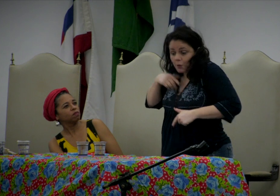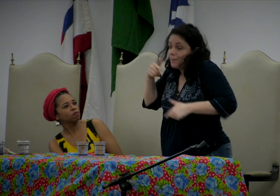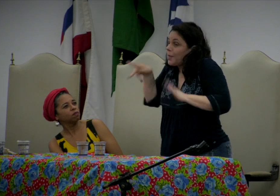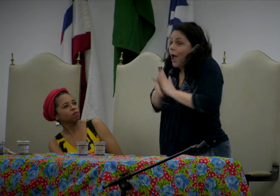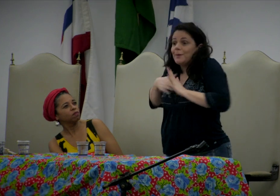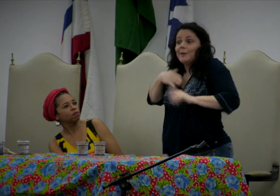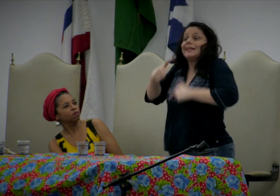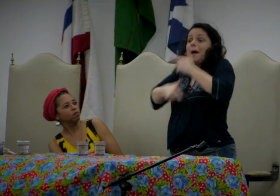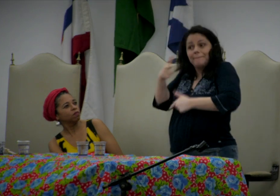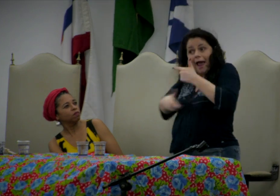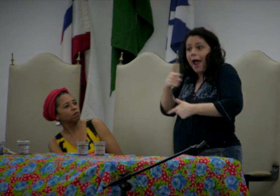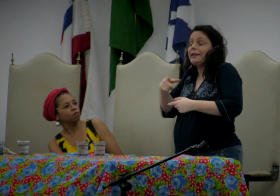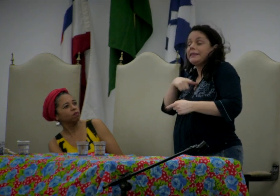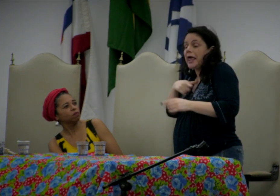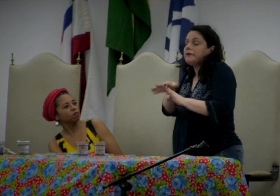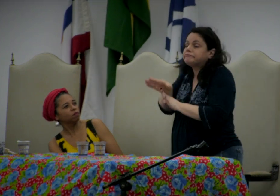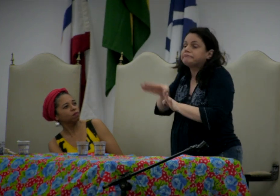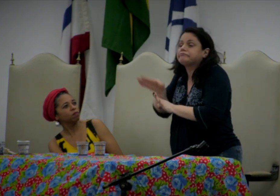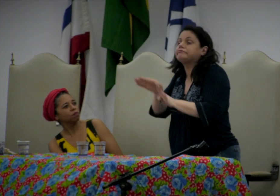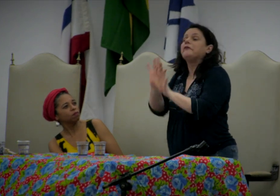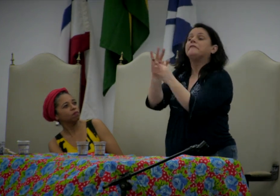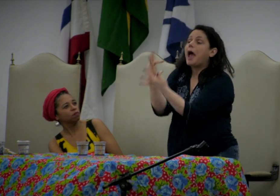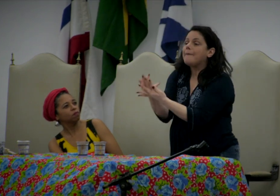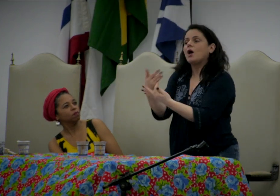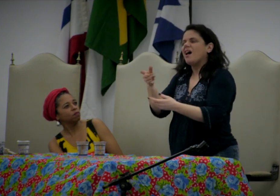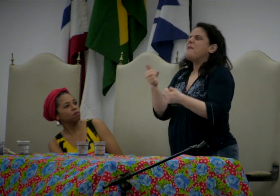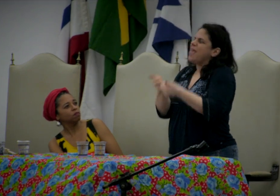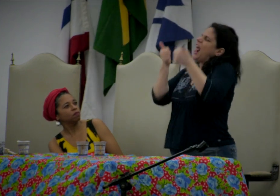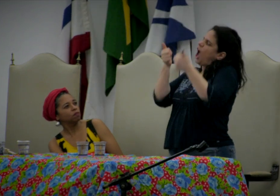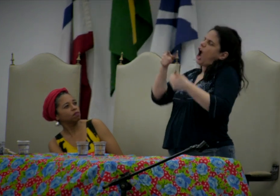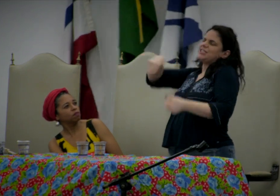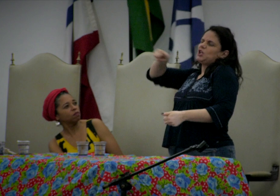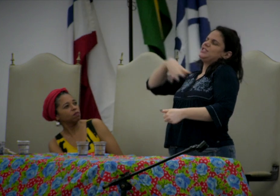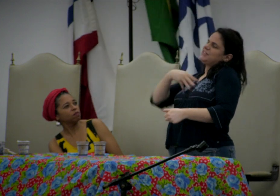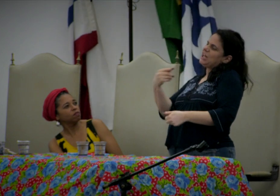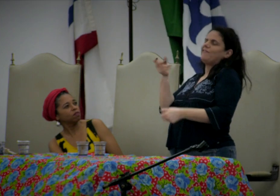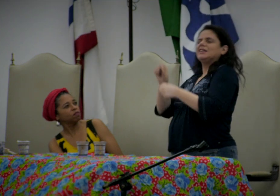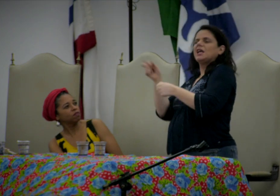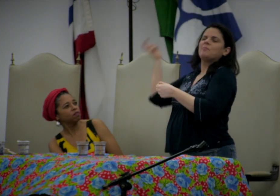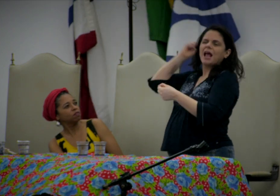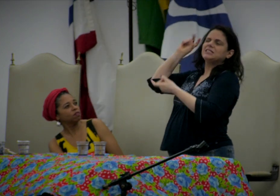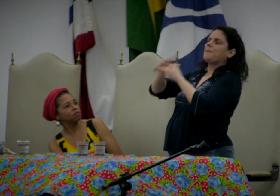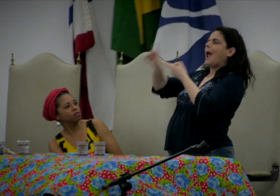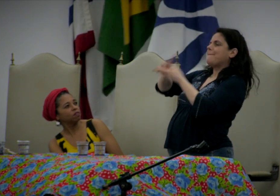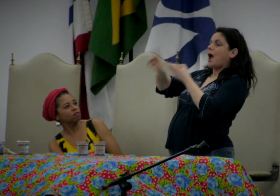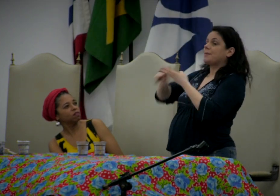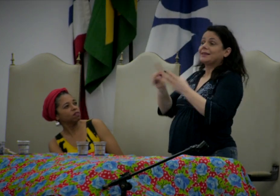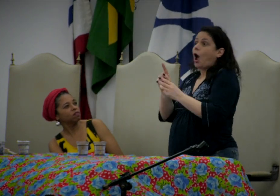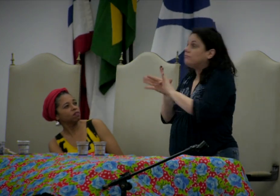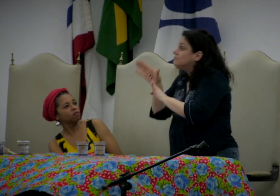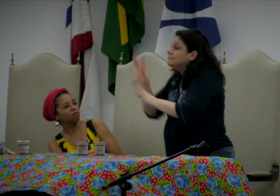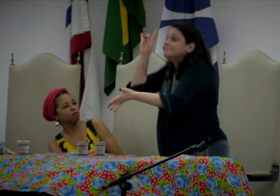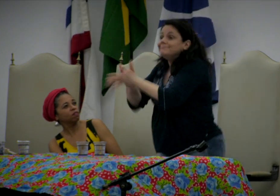Lá no INES, eu mesma, dentro do meu trabalho, tenho aconselhado famílias. E eles acabam falando assim, ah,